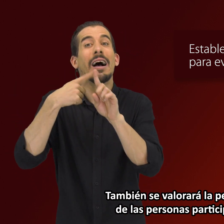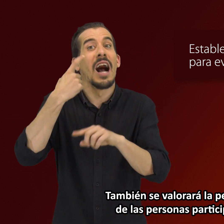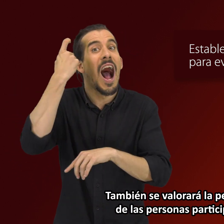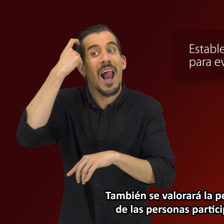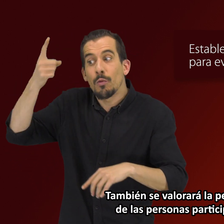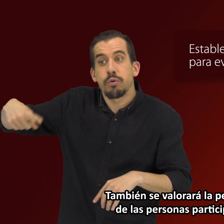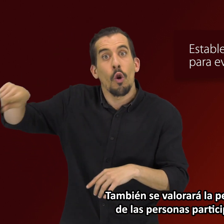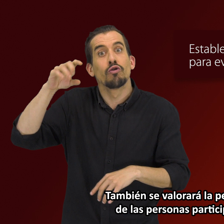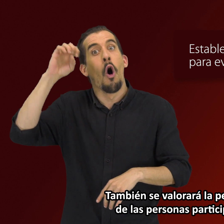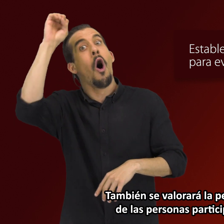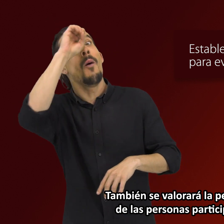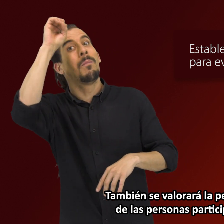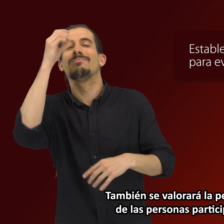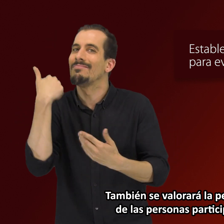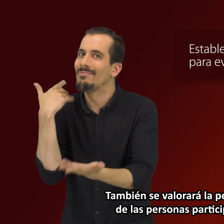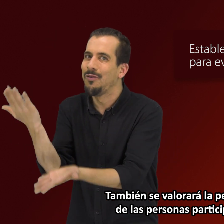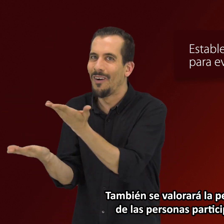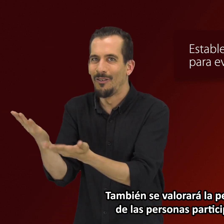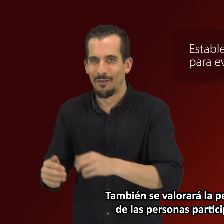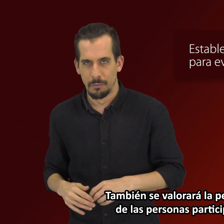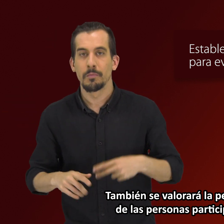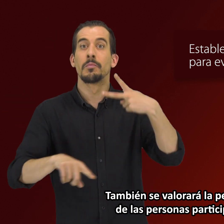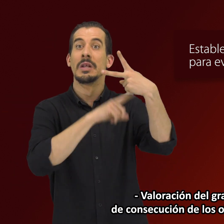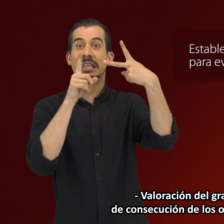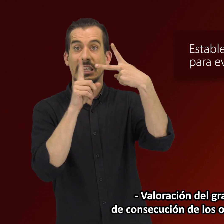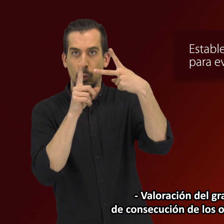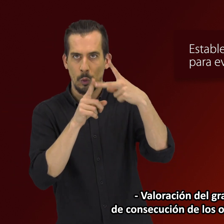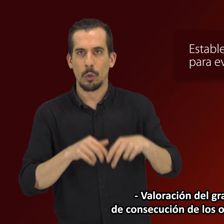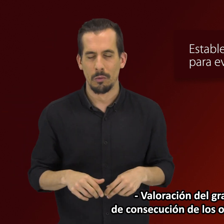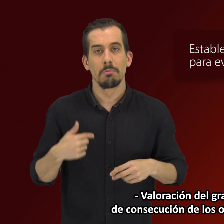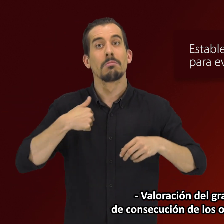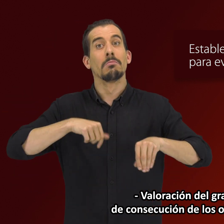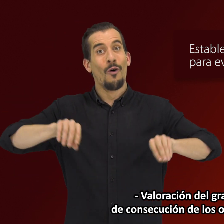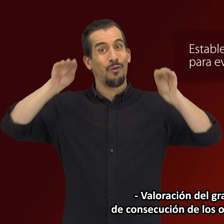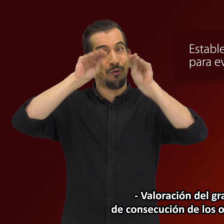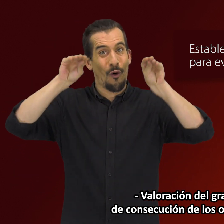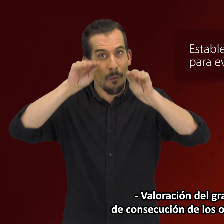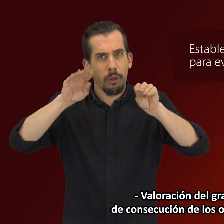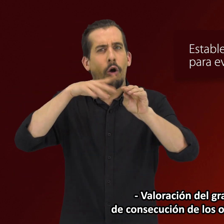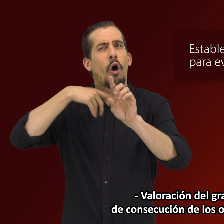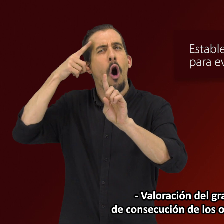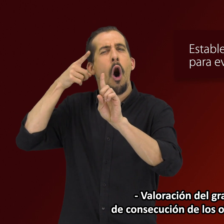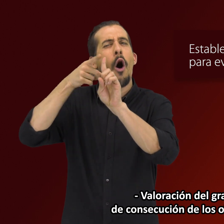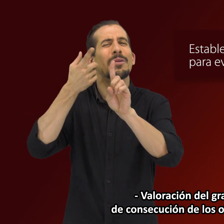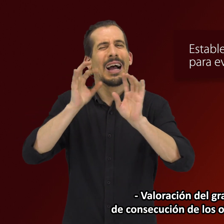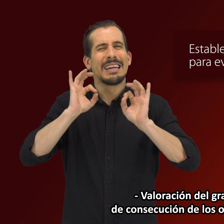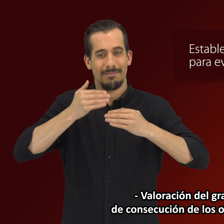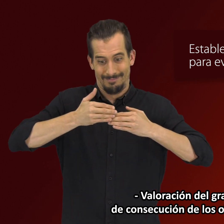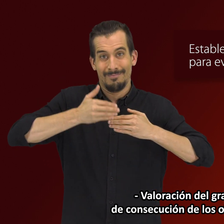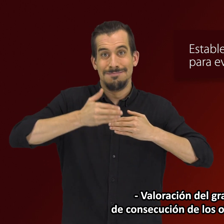También se valorará la percepción de las personas participantes. Valoración del grado de consecución de los objetivos